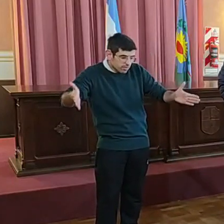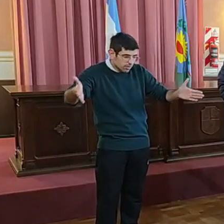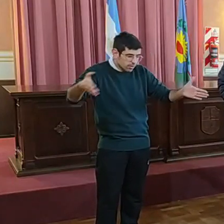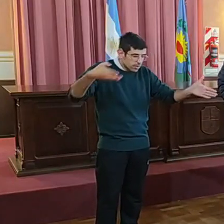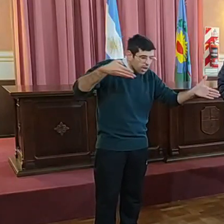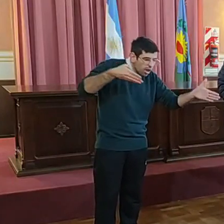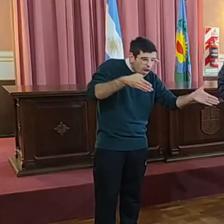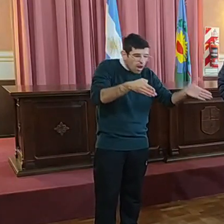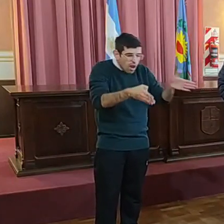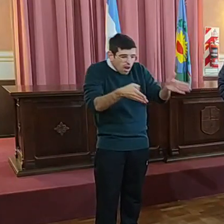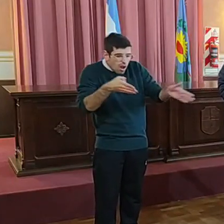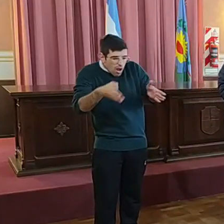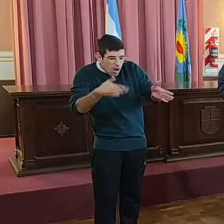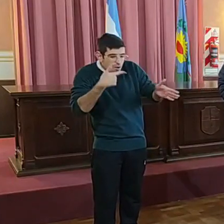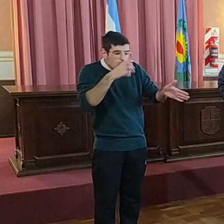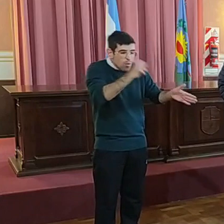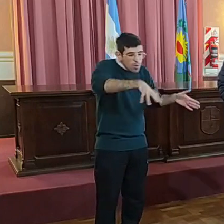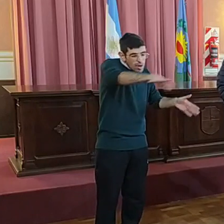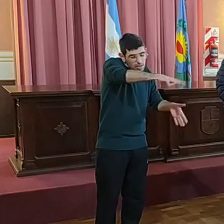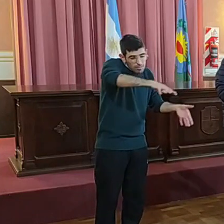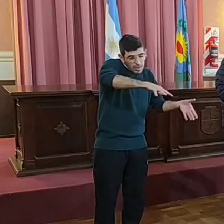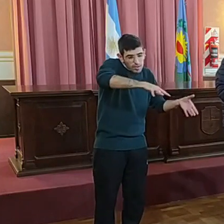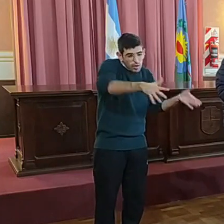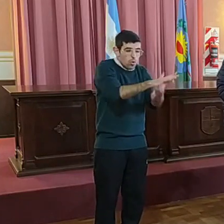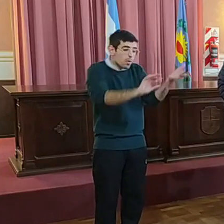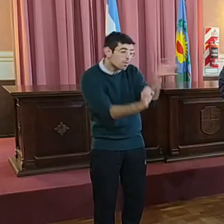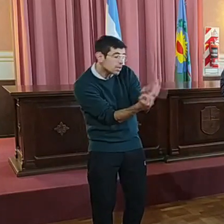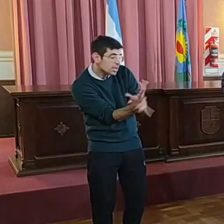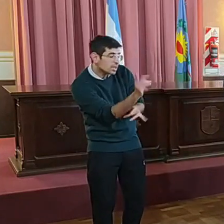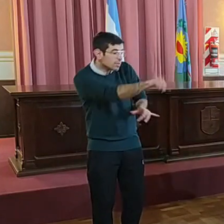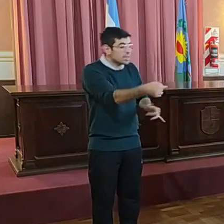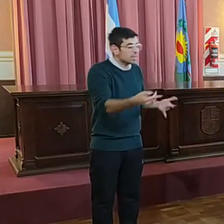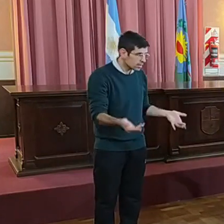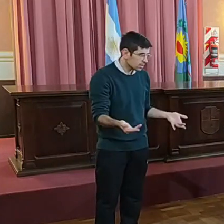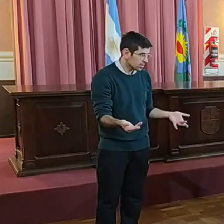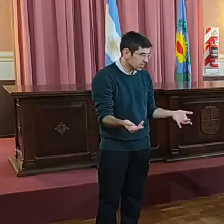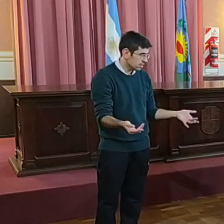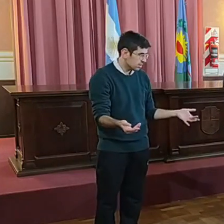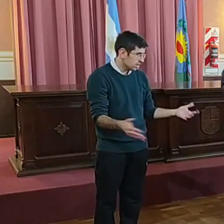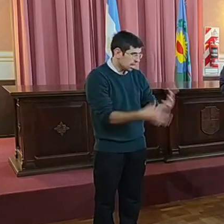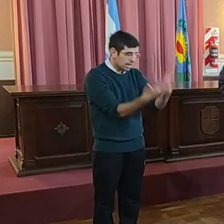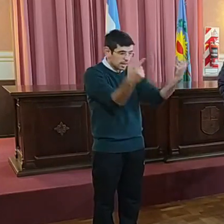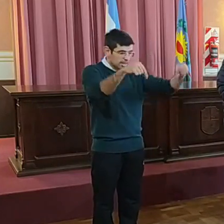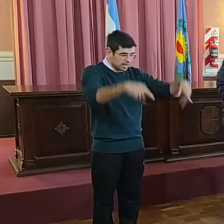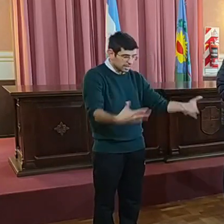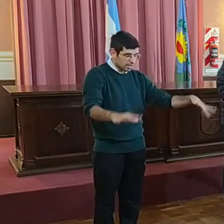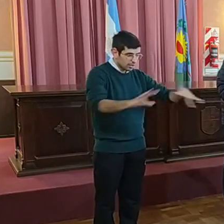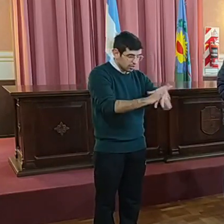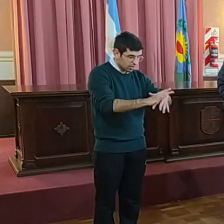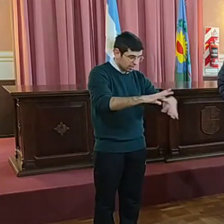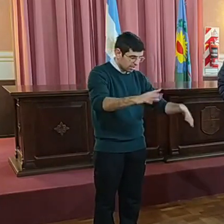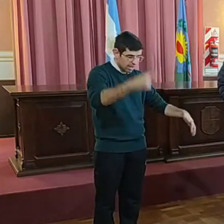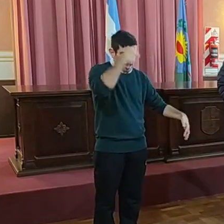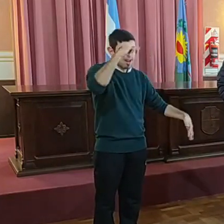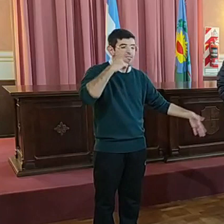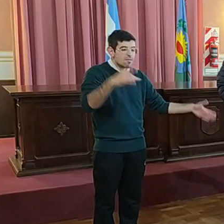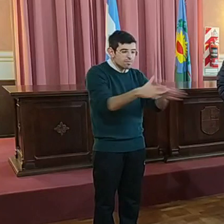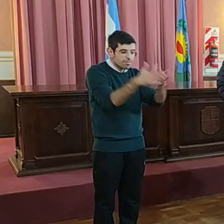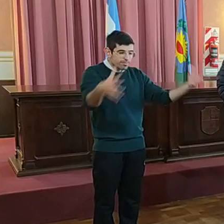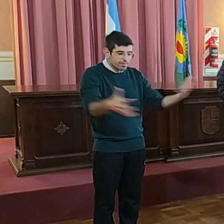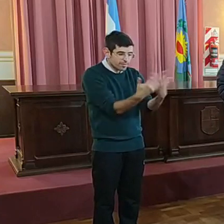nuestro hogar. Sin embargo, siempre este día en el calendario es una fecha oportuna